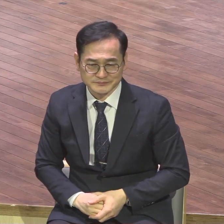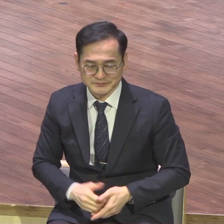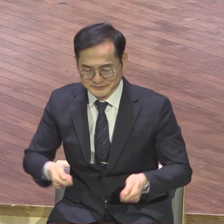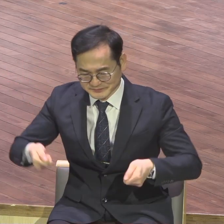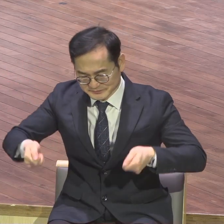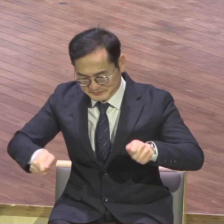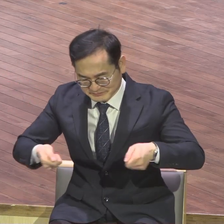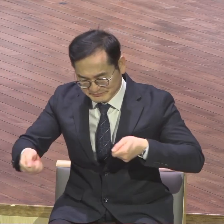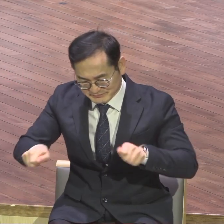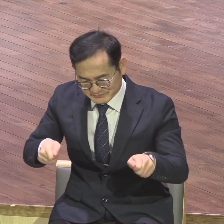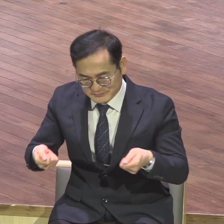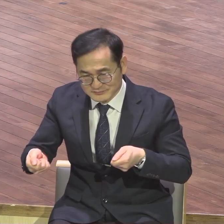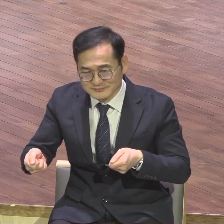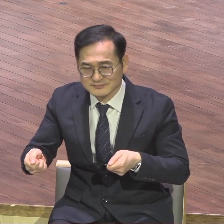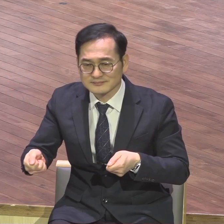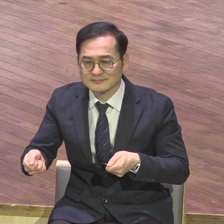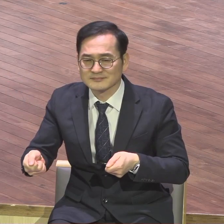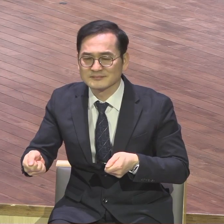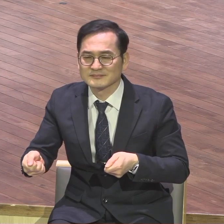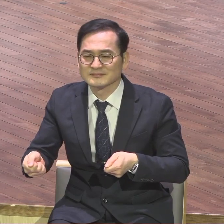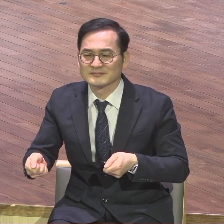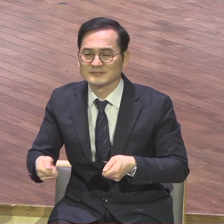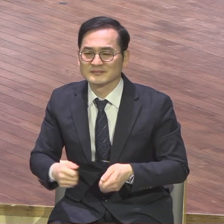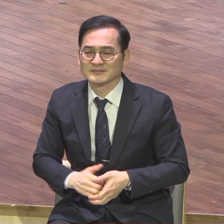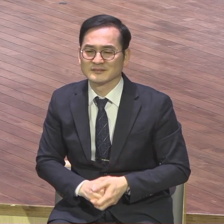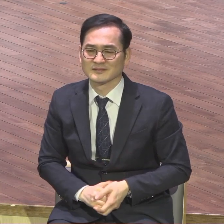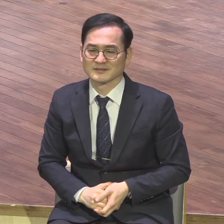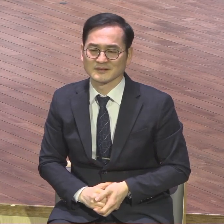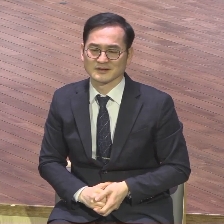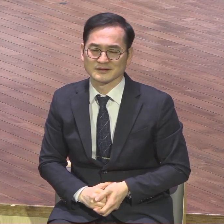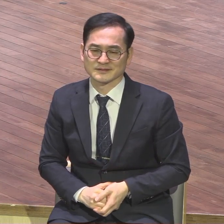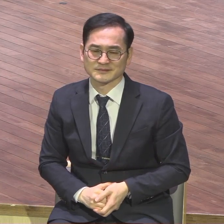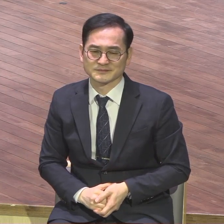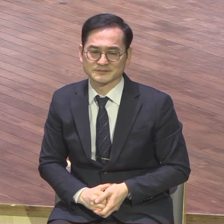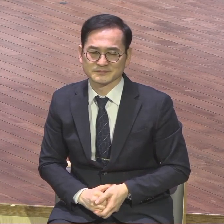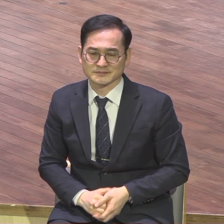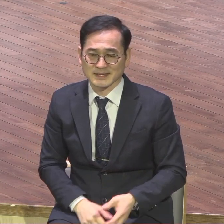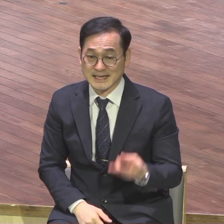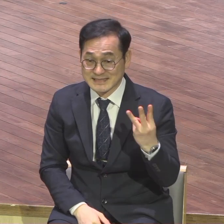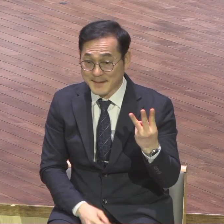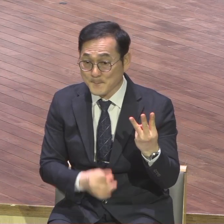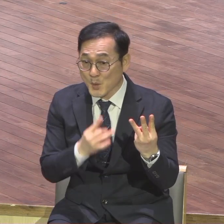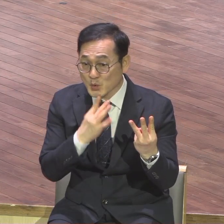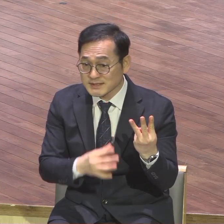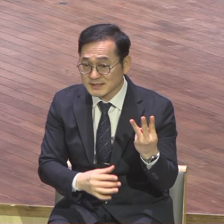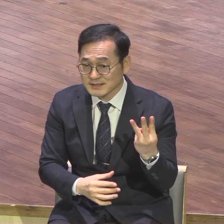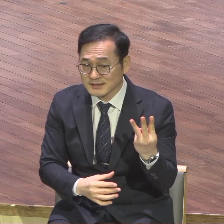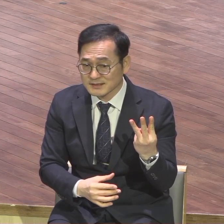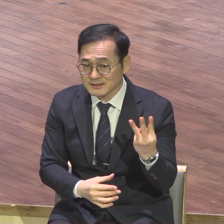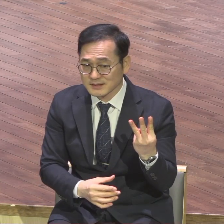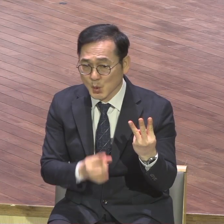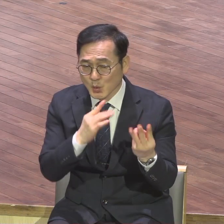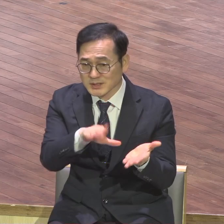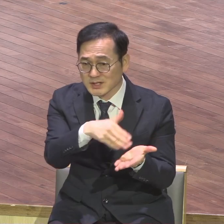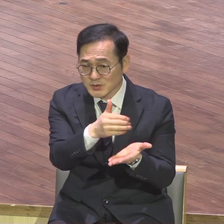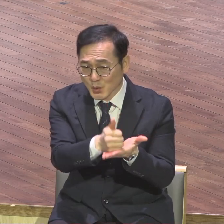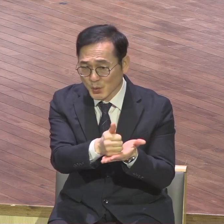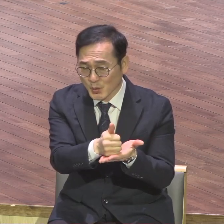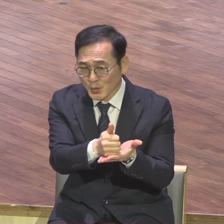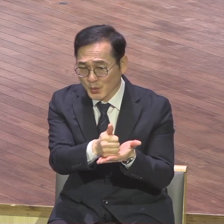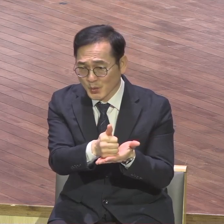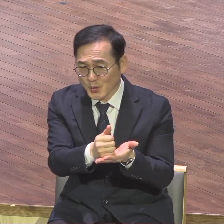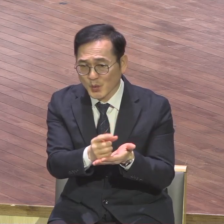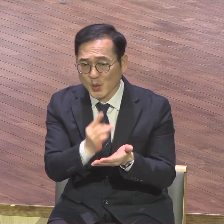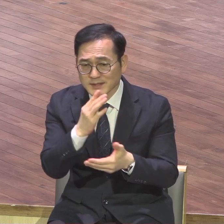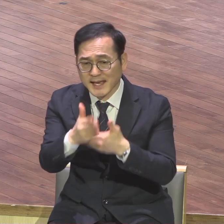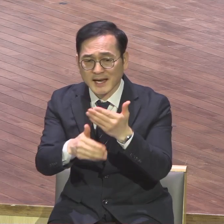자, 삼오직의 절대 복음이 아닌 것, 다른 것에 마음을 두게 만들어 보여요. 다른 것에 세월을 허송하게 만들어.